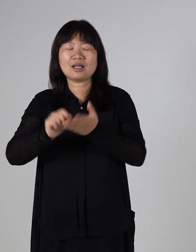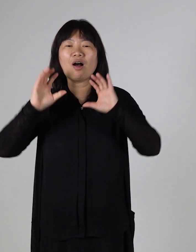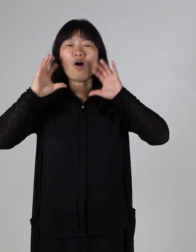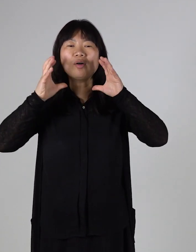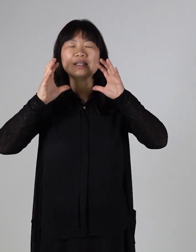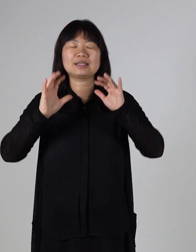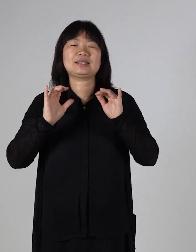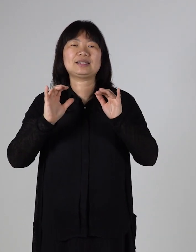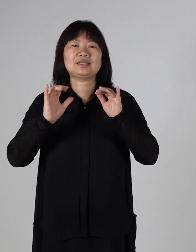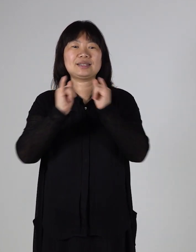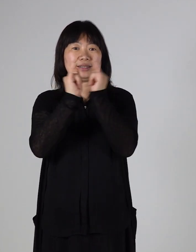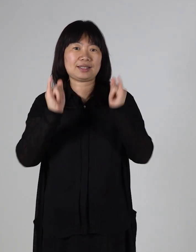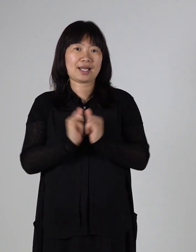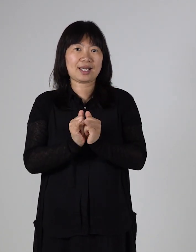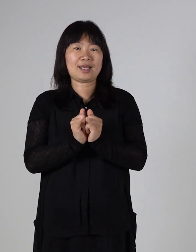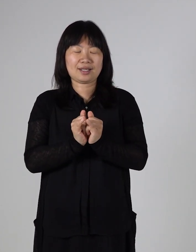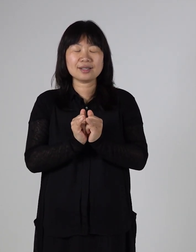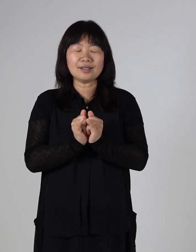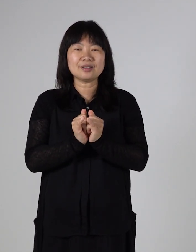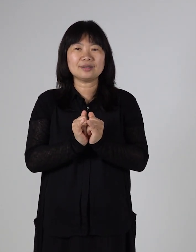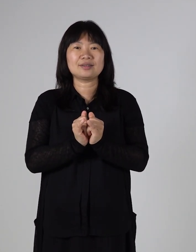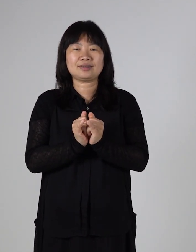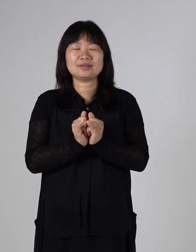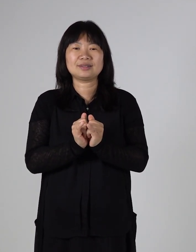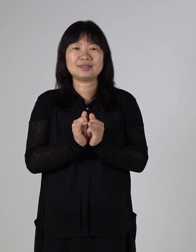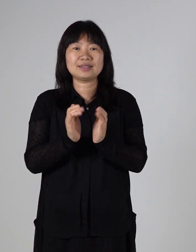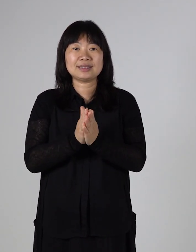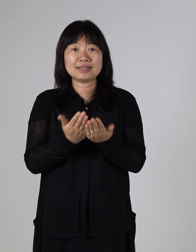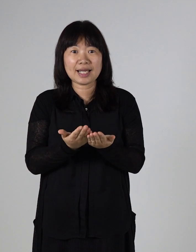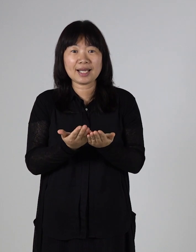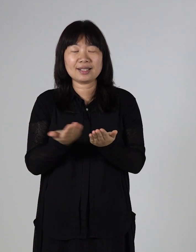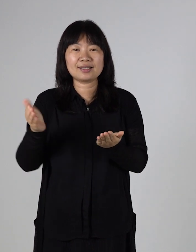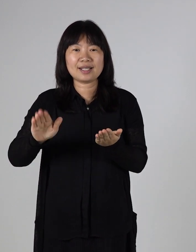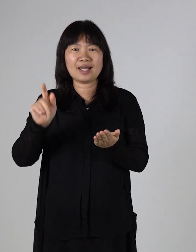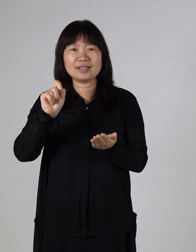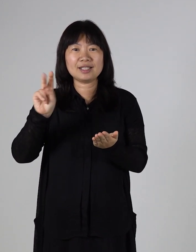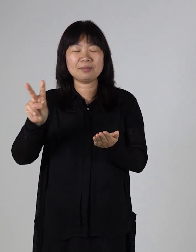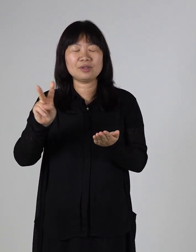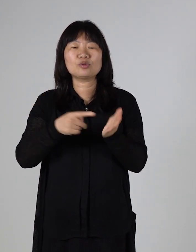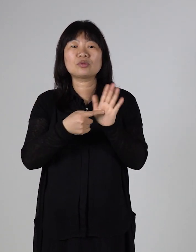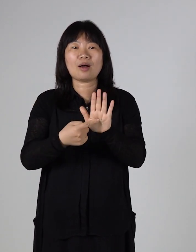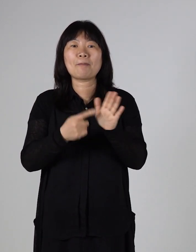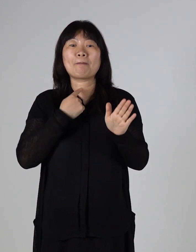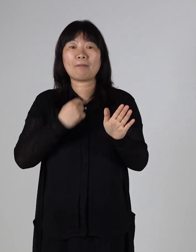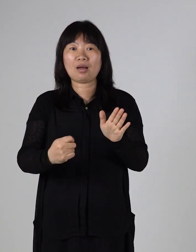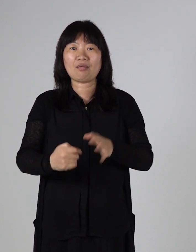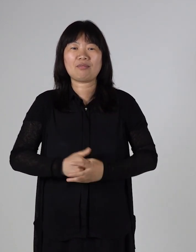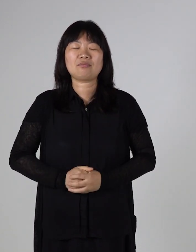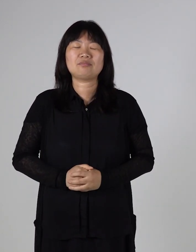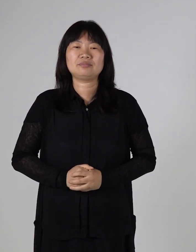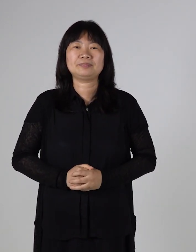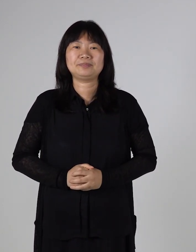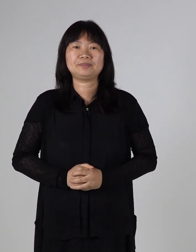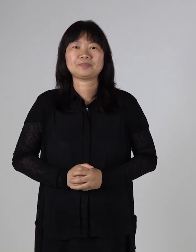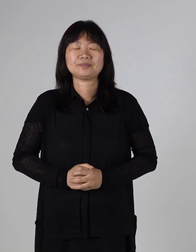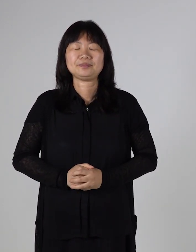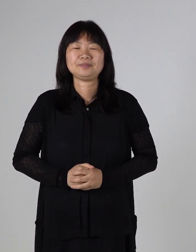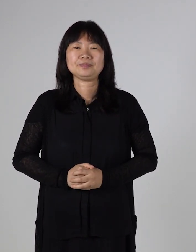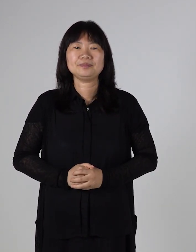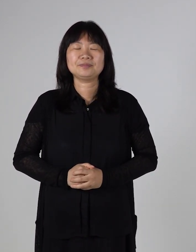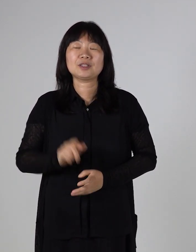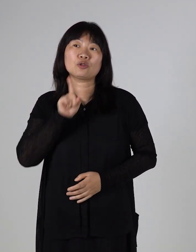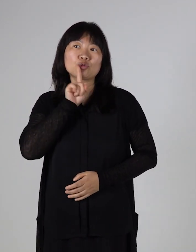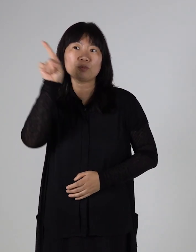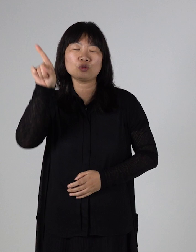세계라는 책이 있는데, 이게 TV에서도 한번 소개가 됐더군요. 그래서 그 책을 이렇게